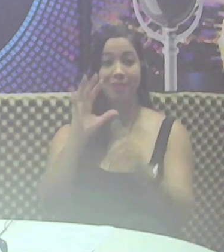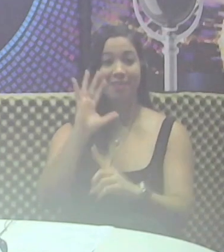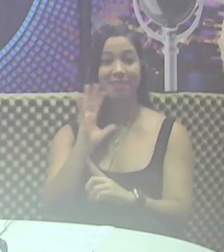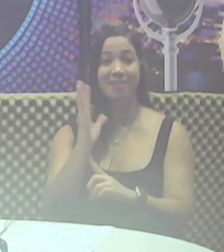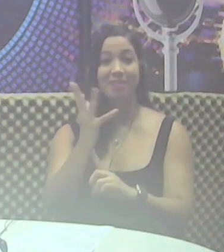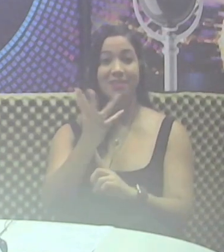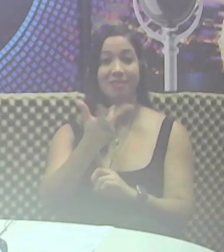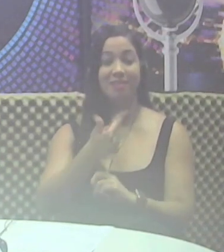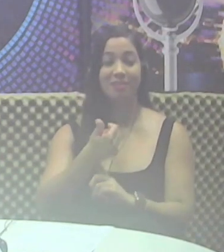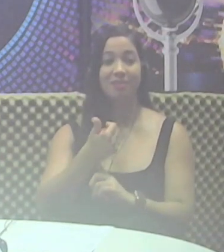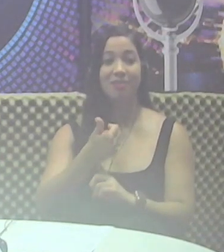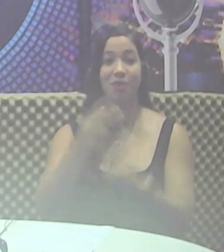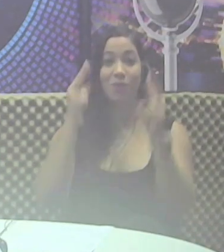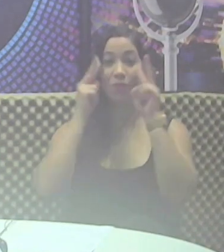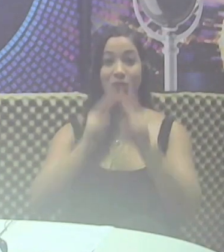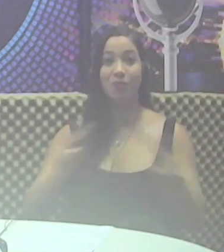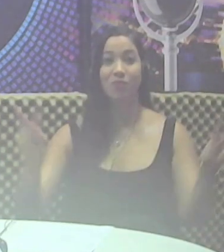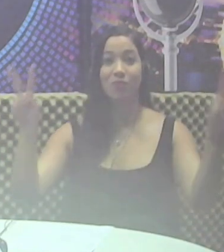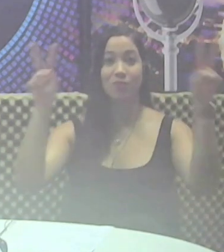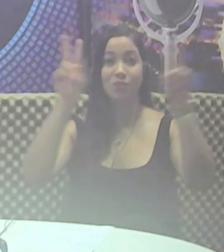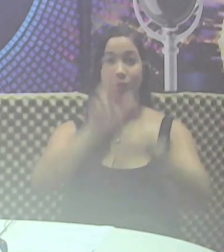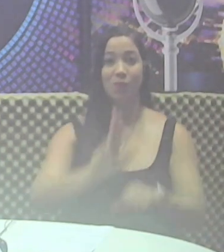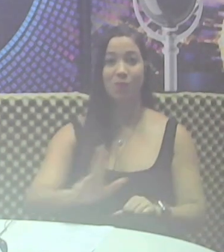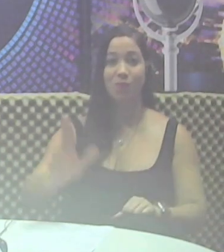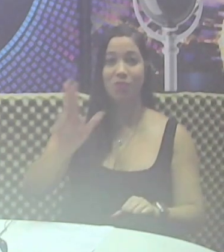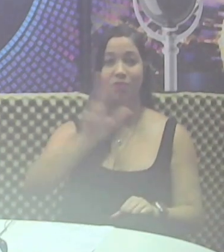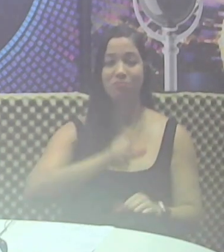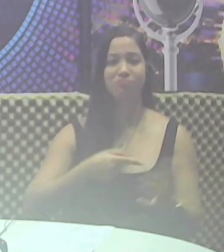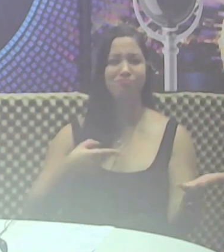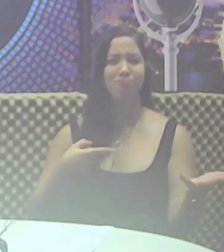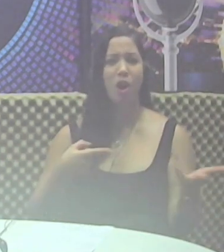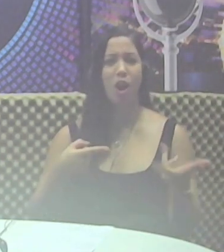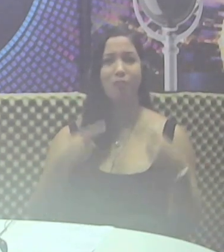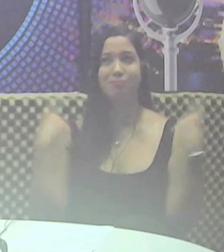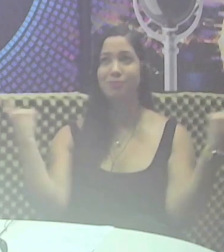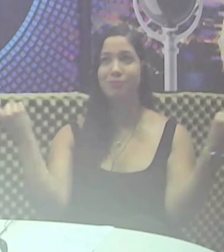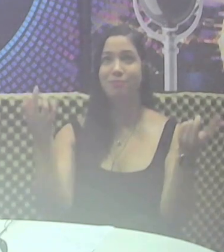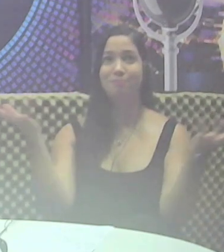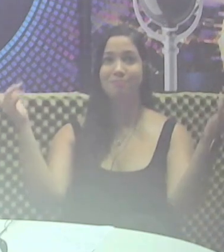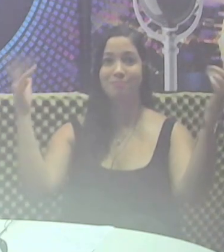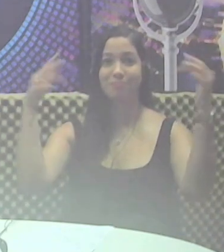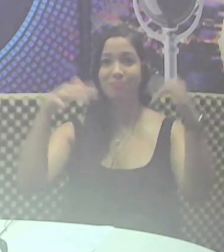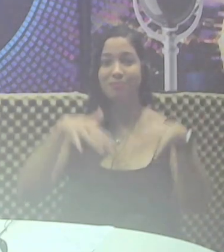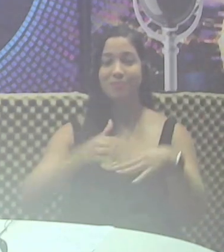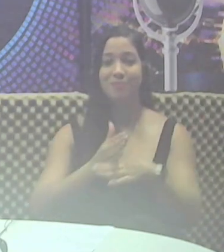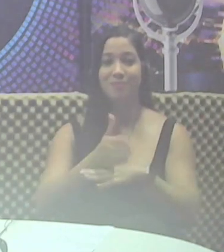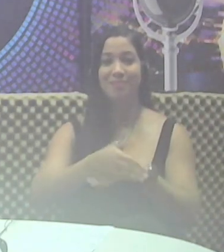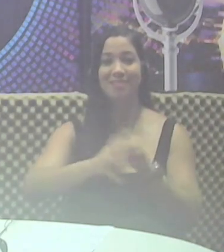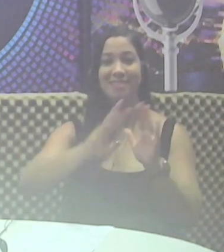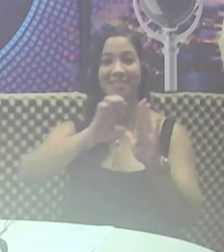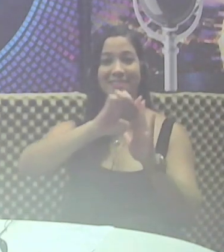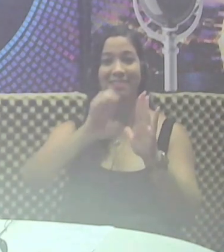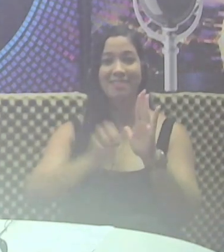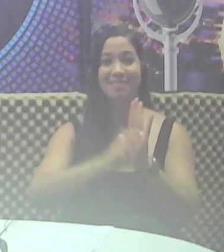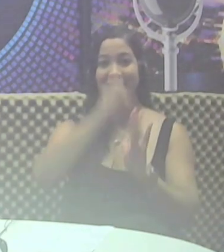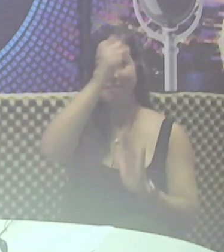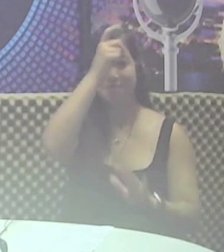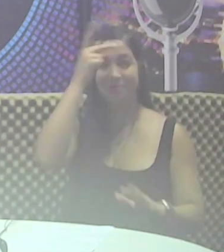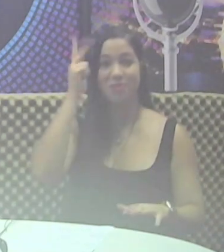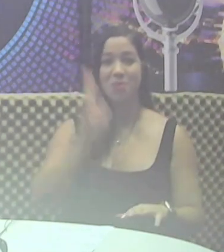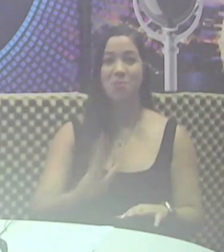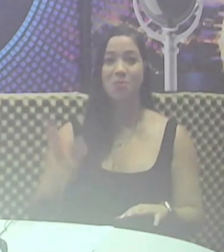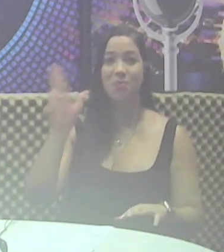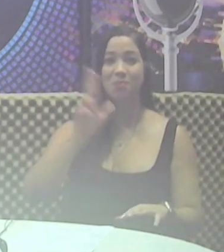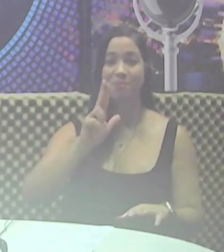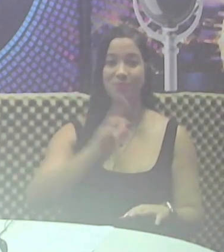da área de artes visuais de Uberlândia e de outras localidades. Acesse o edital no portal da Prefeitura de